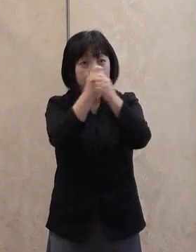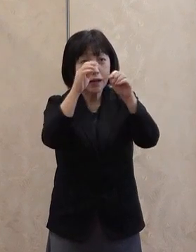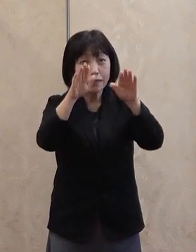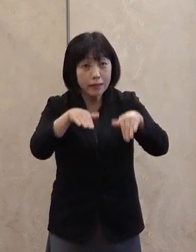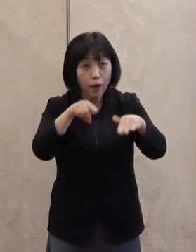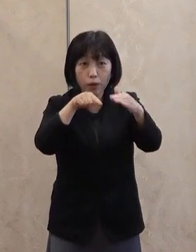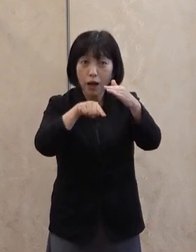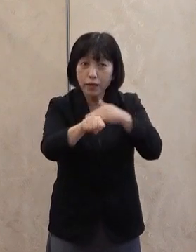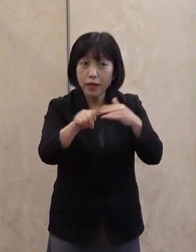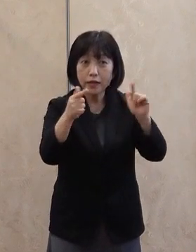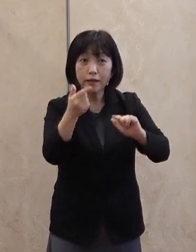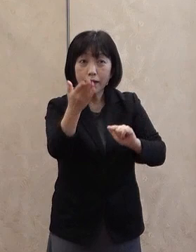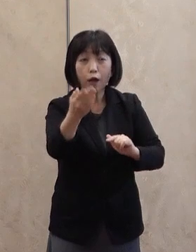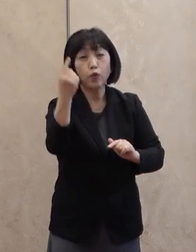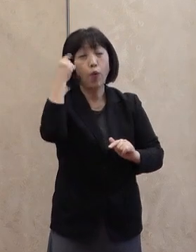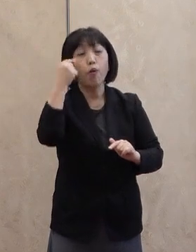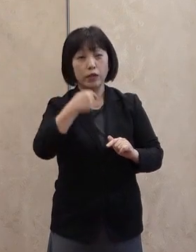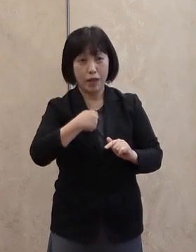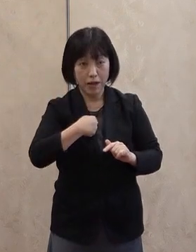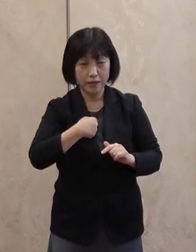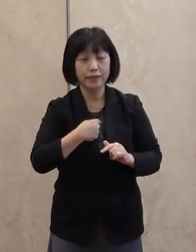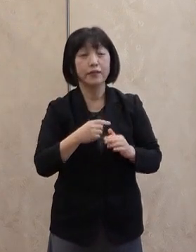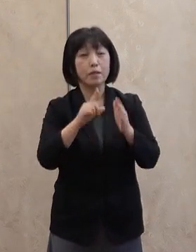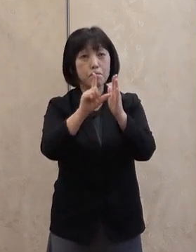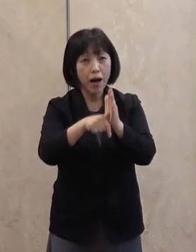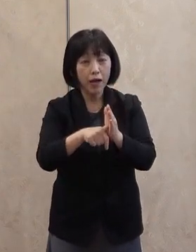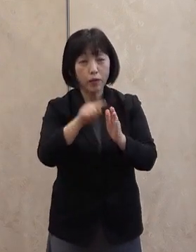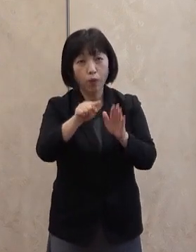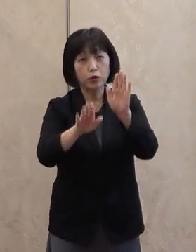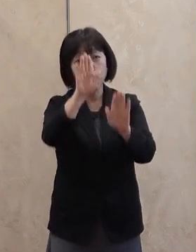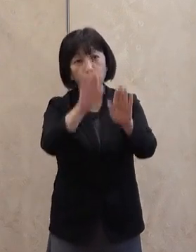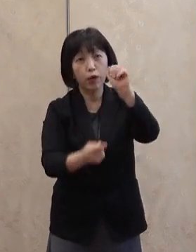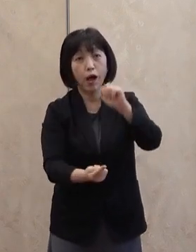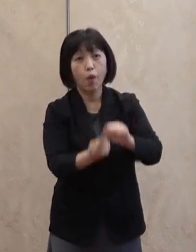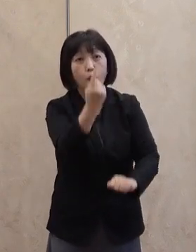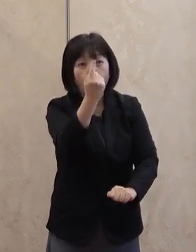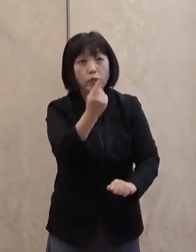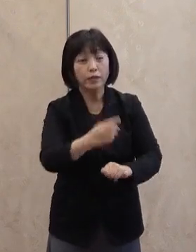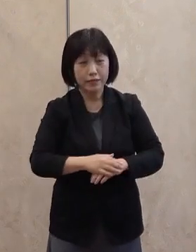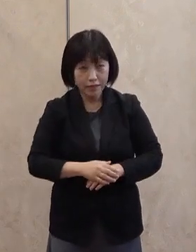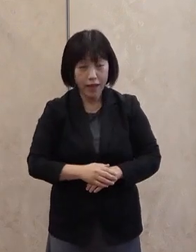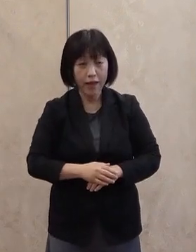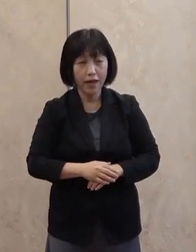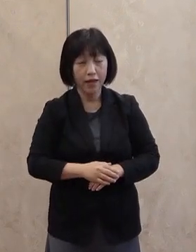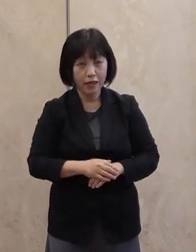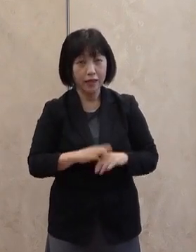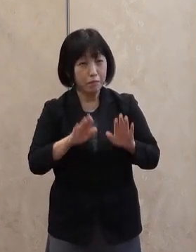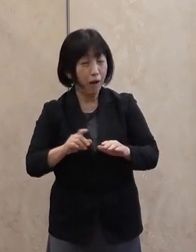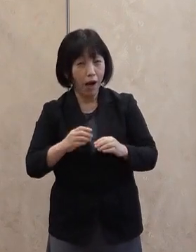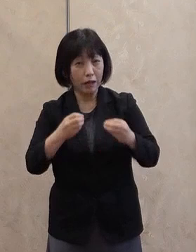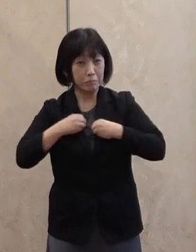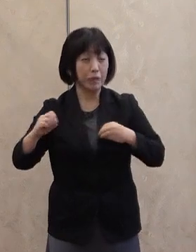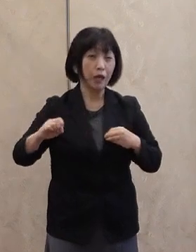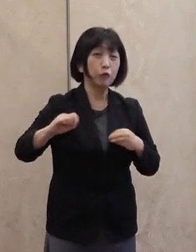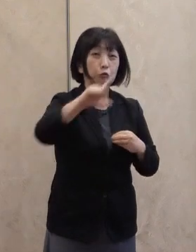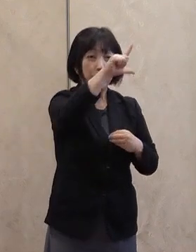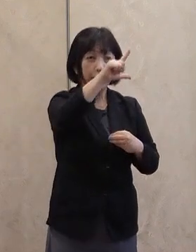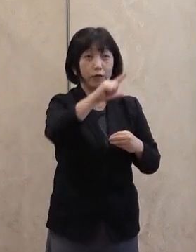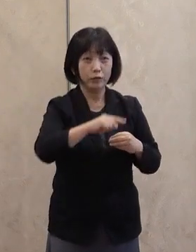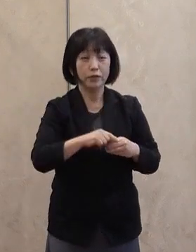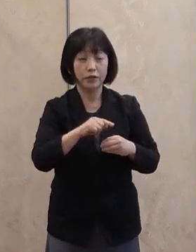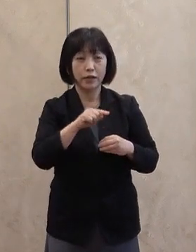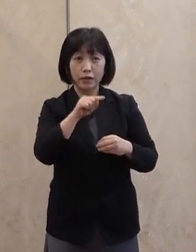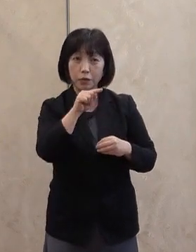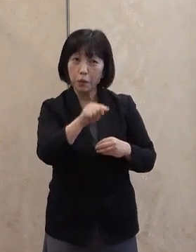ではないかと思うんですが、であればですね、こういう事態で大阪のこの事態を受けて五輪開催自体についてはどうお考